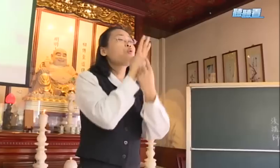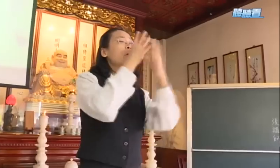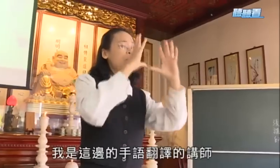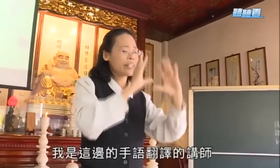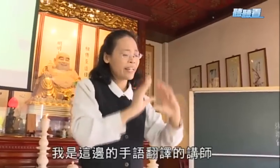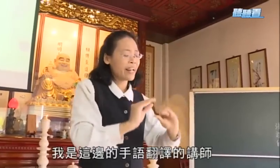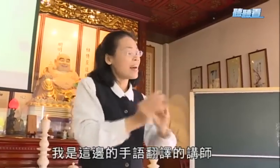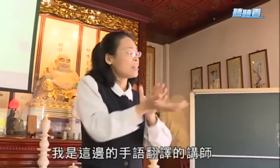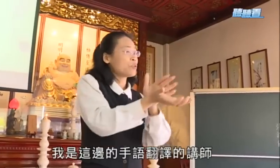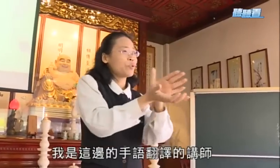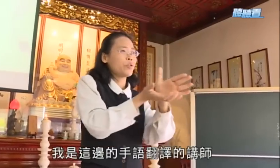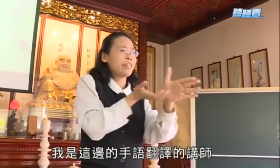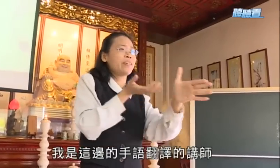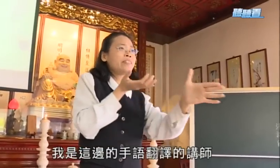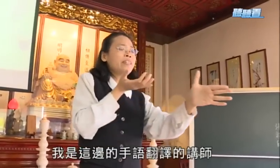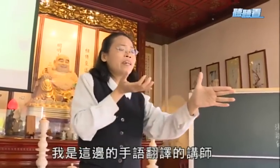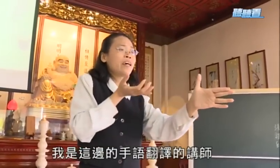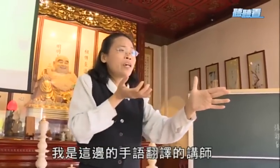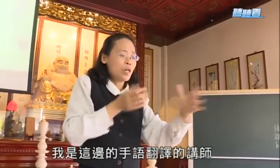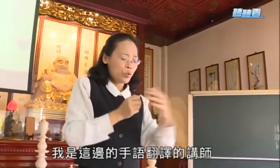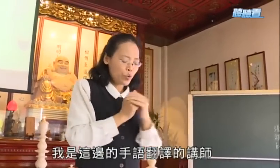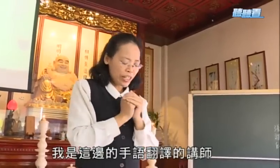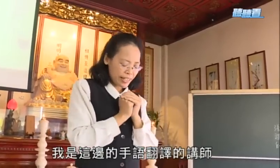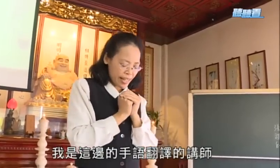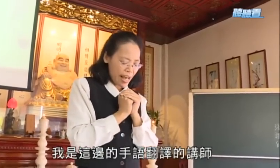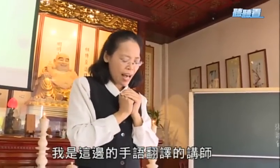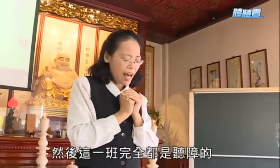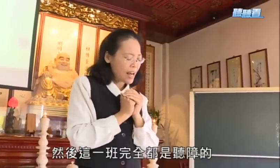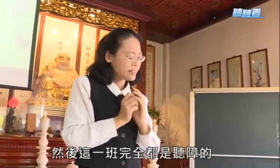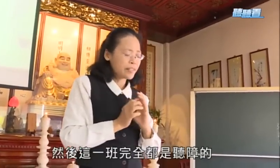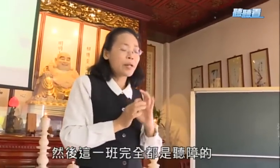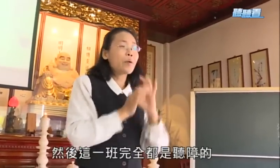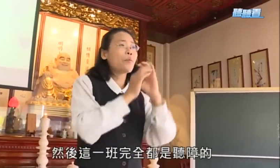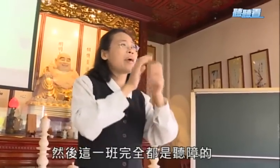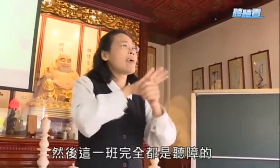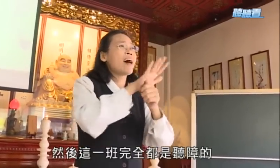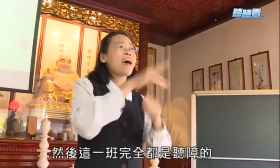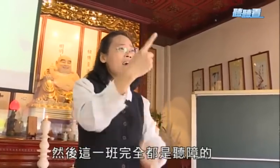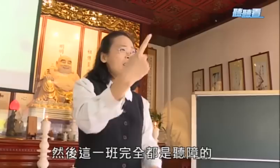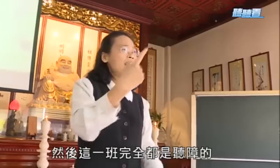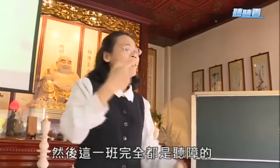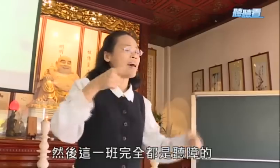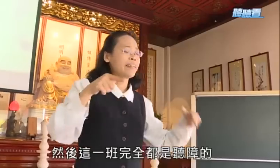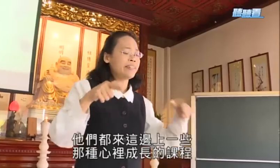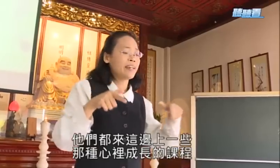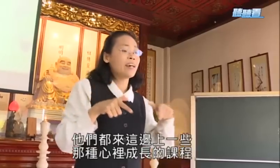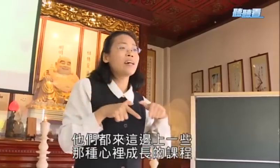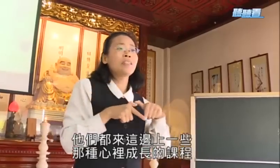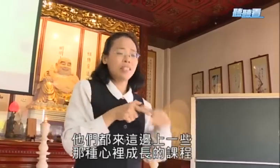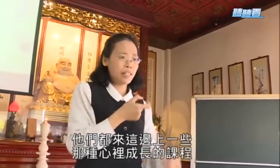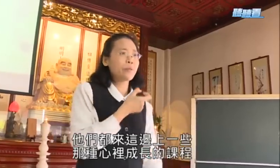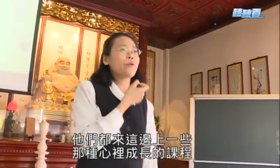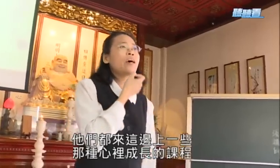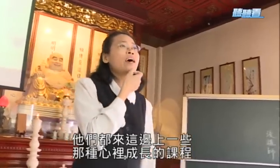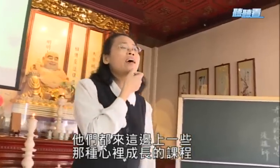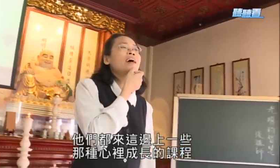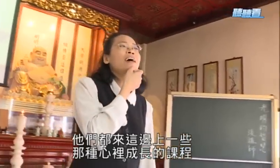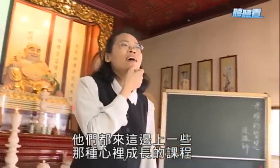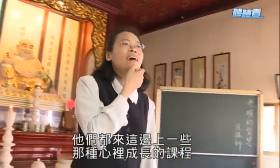我是这边的手语翻译的讲师，然后这班完全都是听障班，他们都来这边上一些那种心